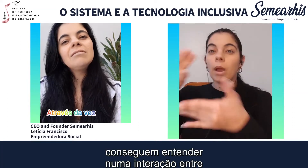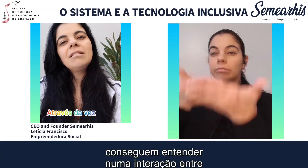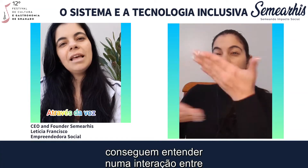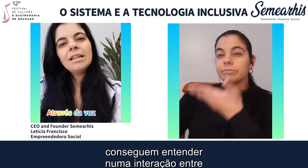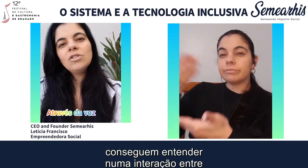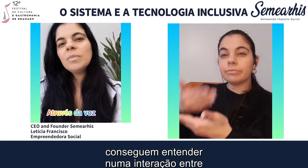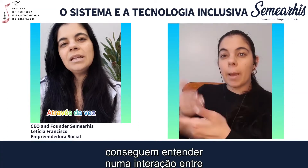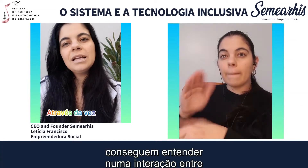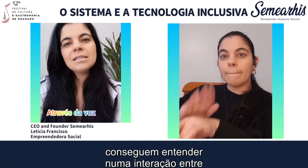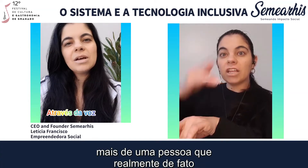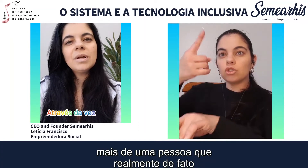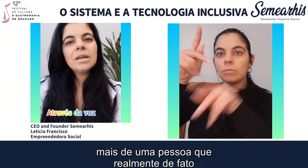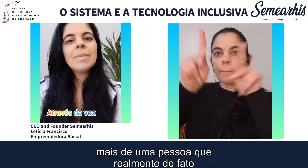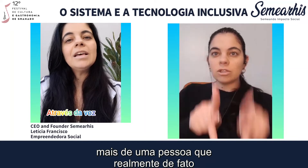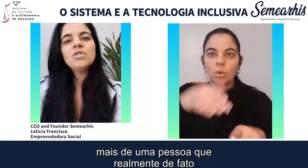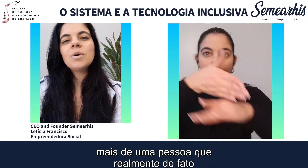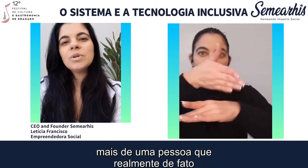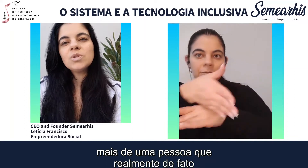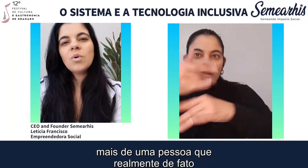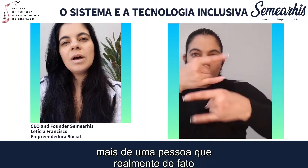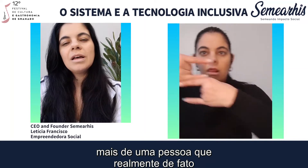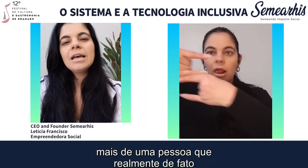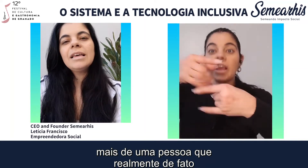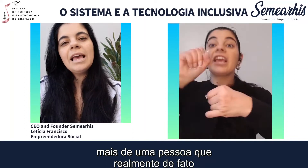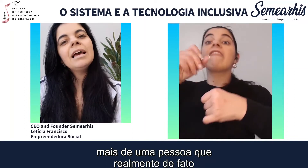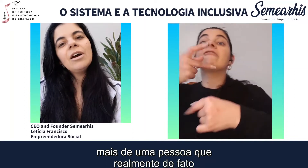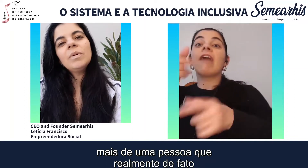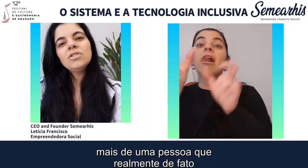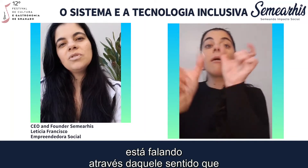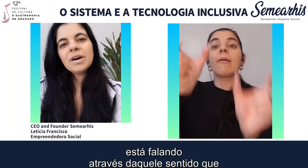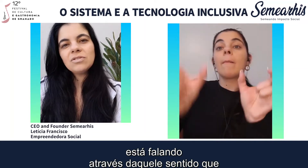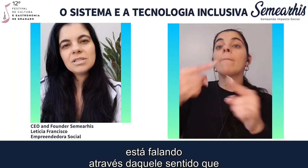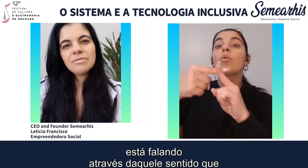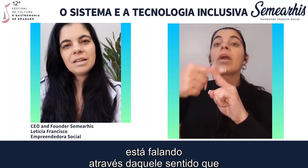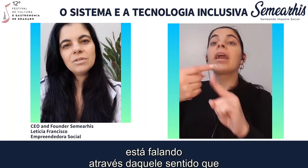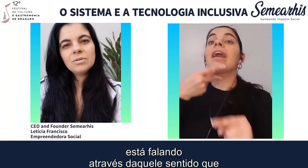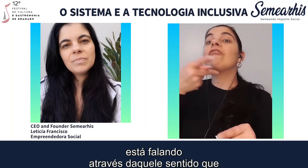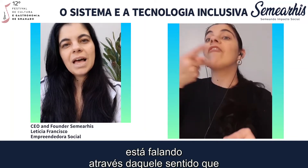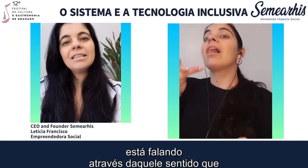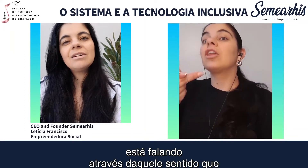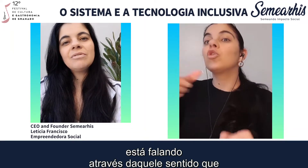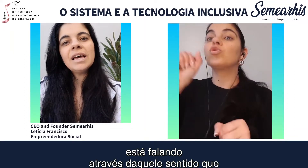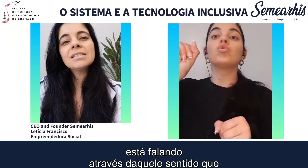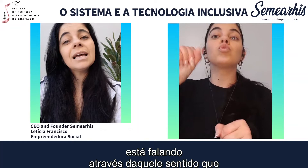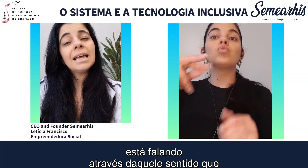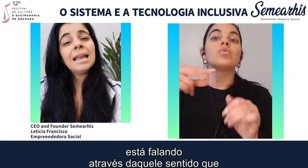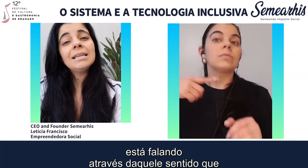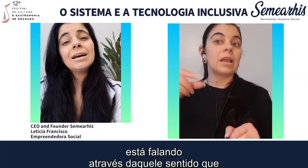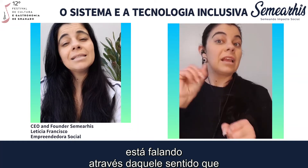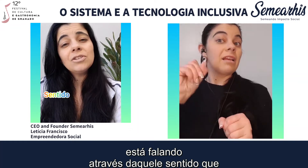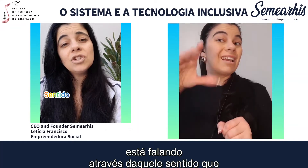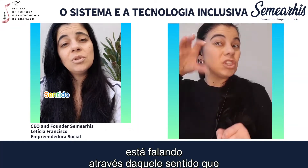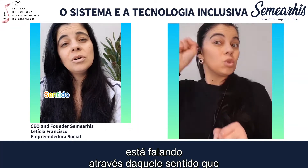conseguem entender numa interação entre mais de uma pessoa quem realmente de fato está falando, através